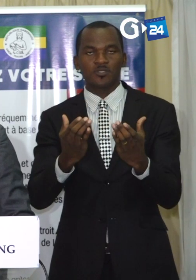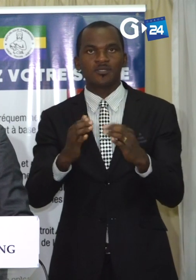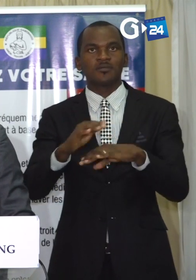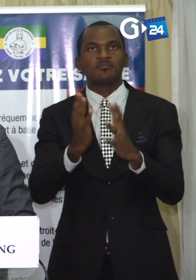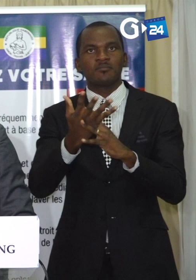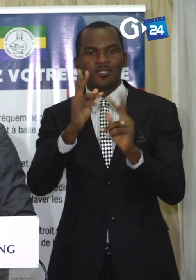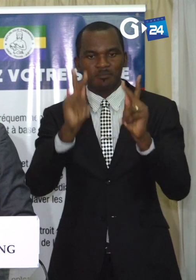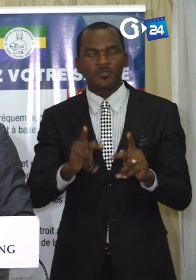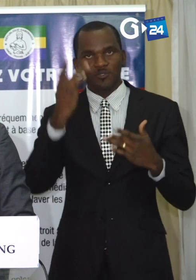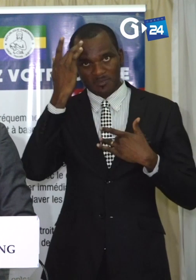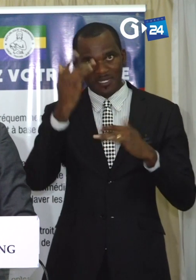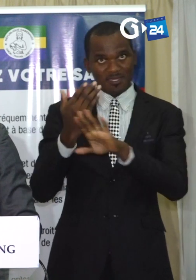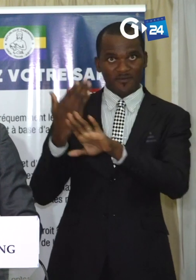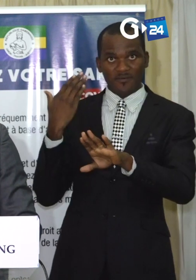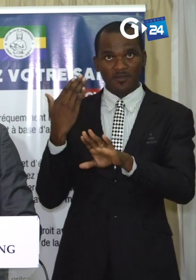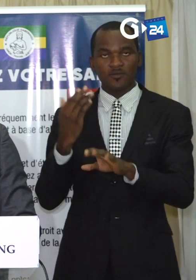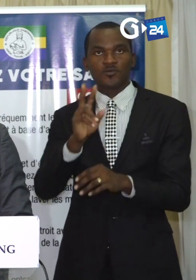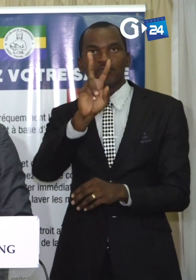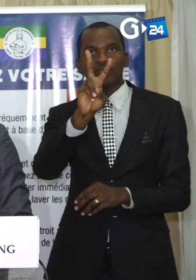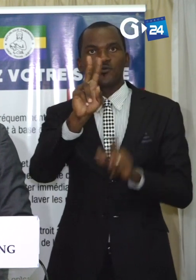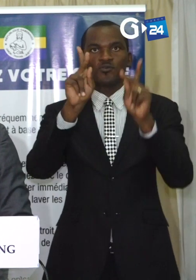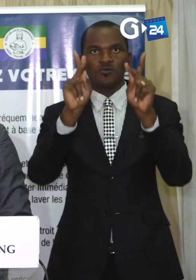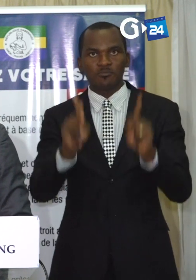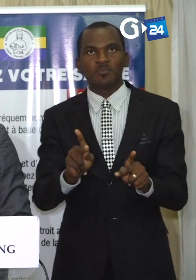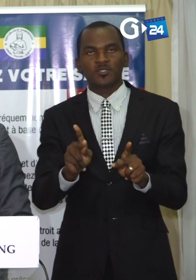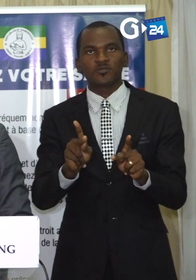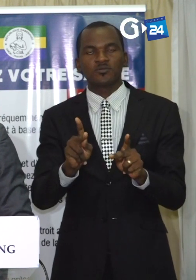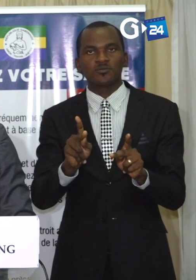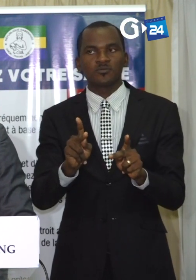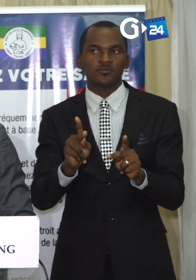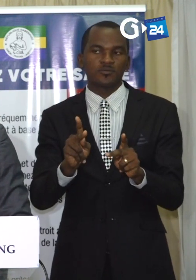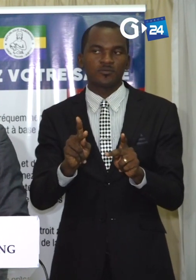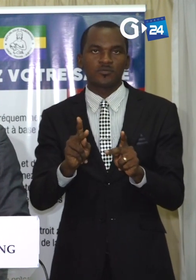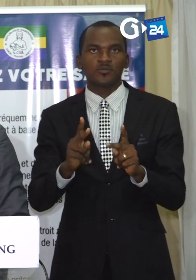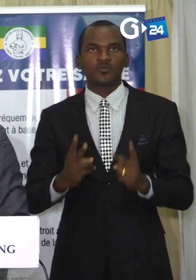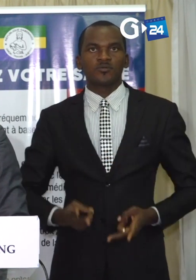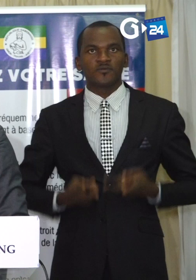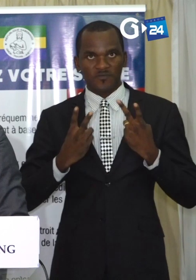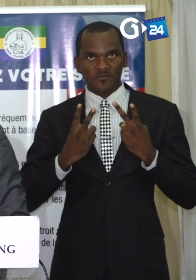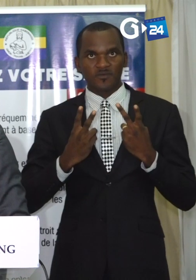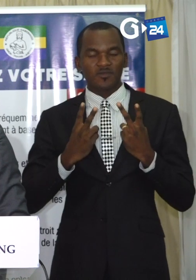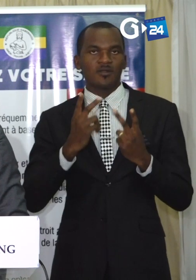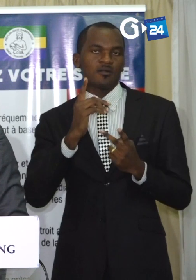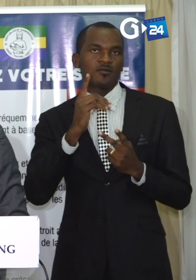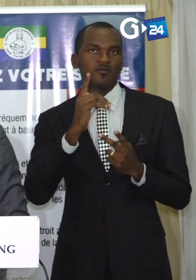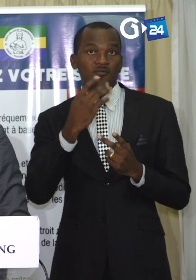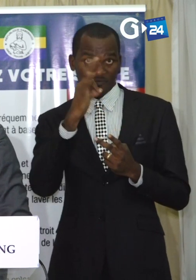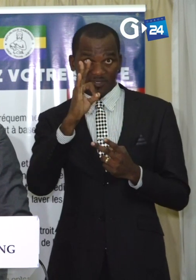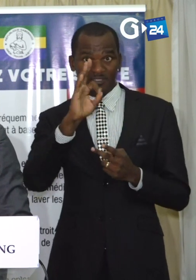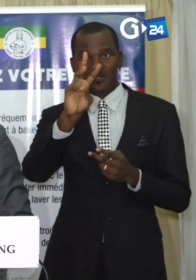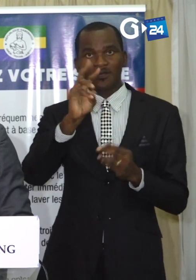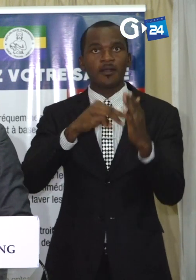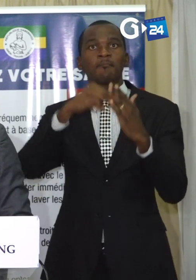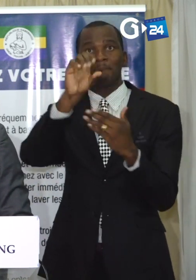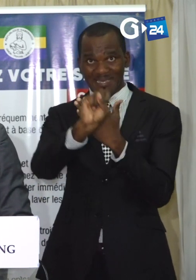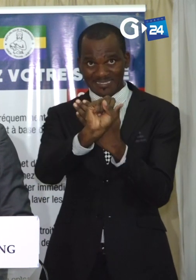des premiers cas positifs. 2 personnes avaient séjourné récemment en France au mois de mars. Et la